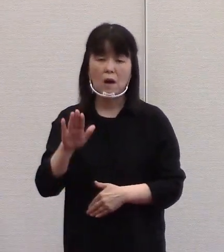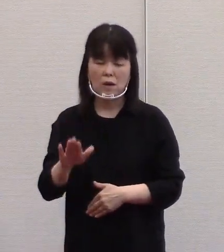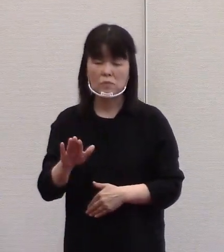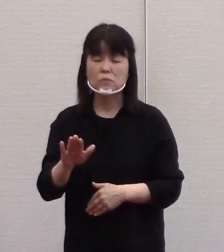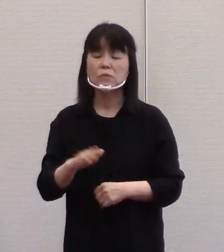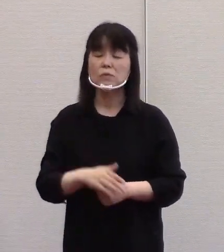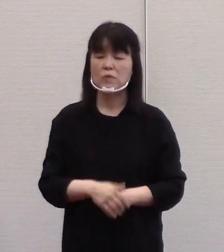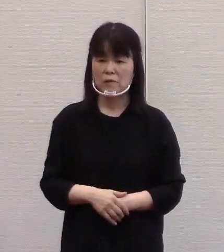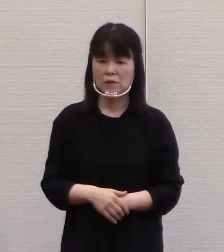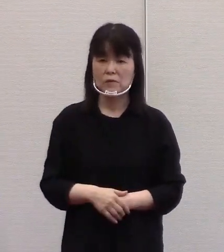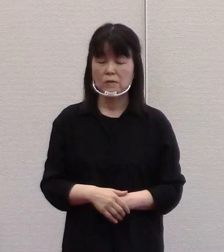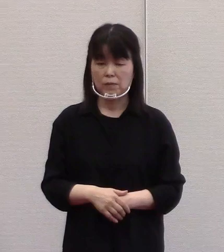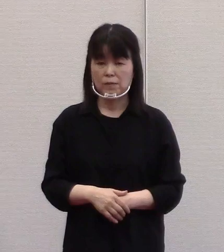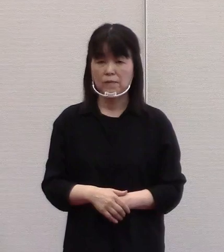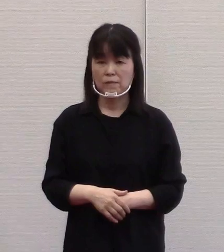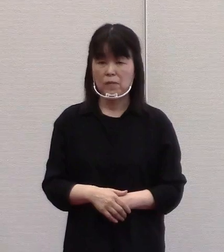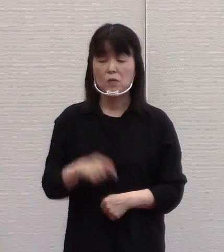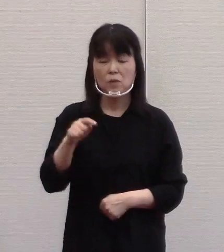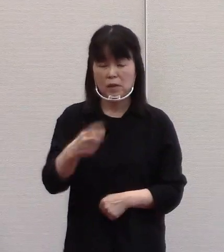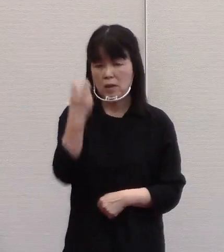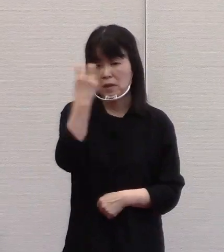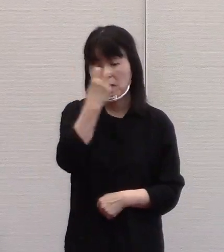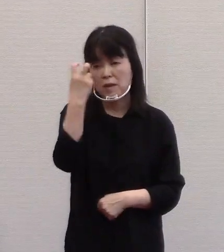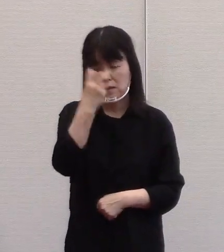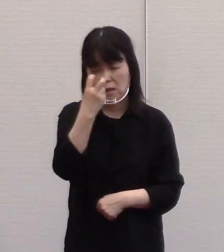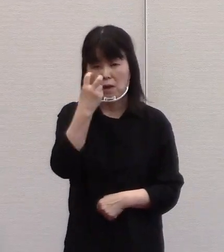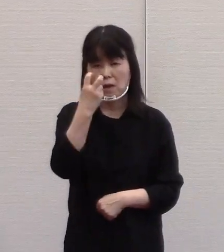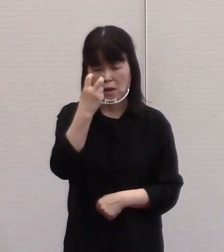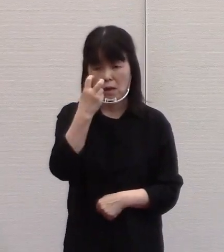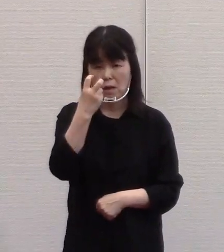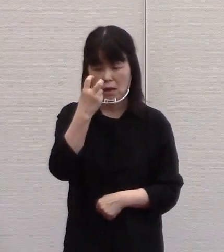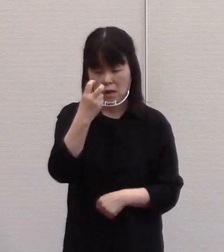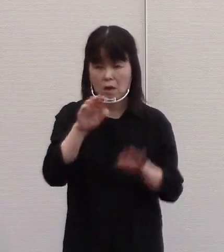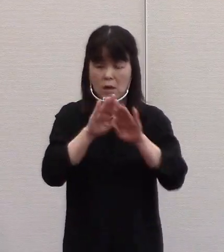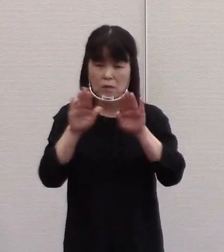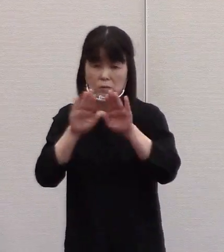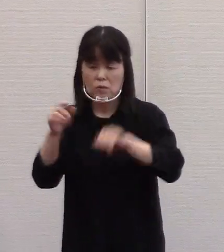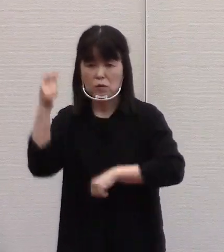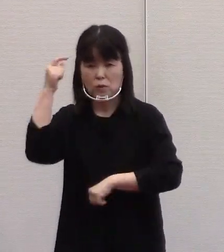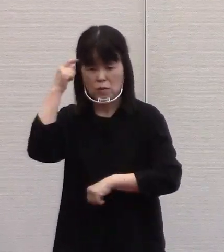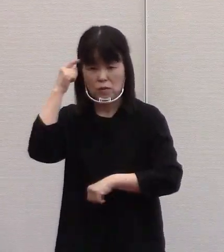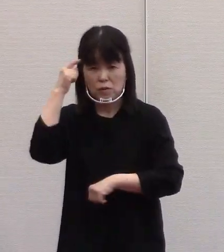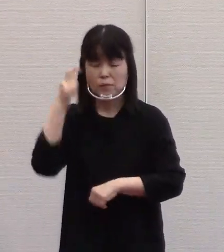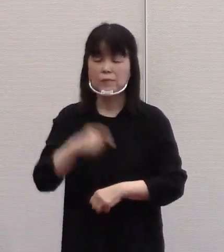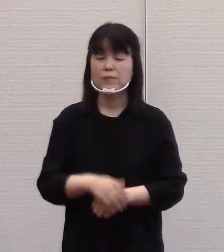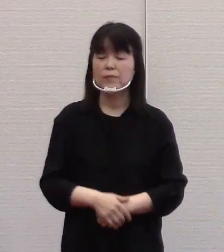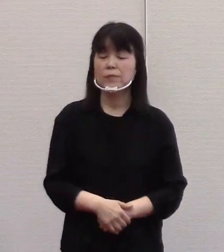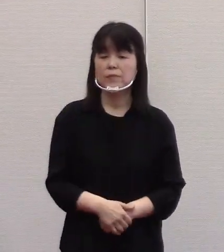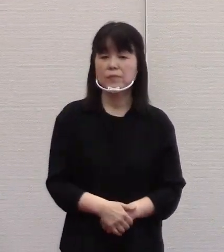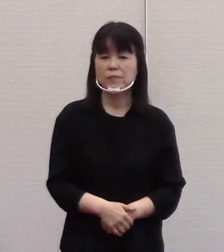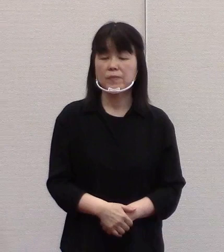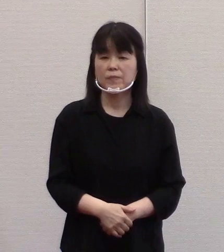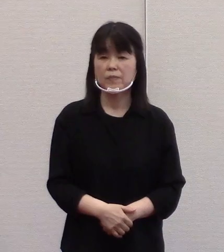ながら処理をしていかれるんじゃないかと思いますね。まあ、都度また発表はあると思います。